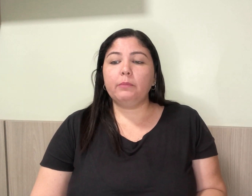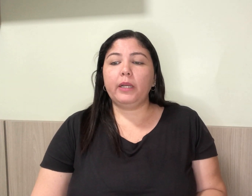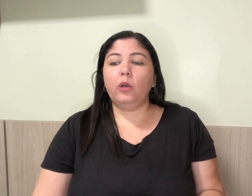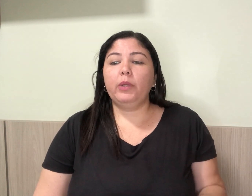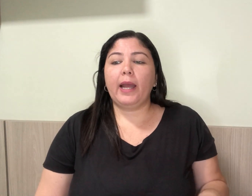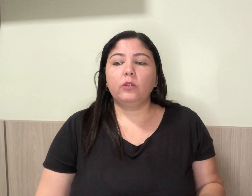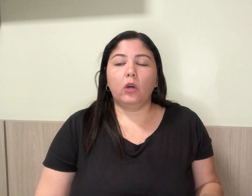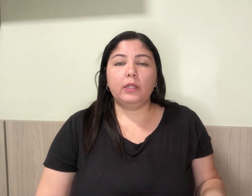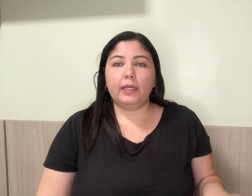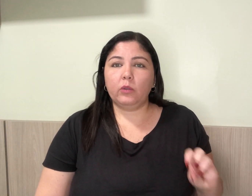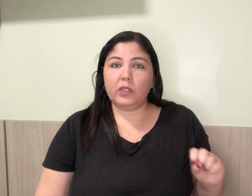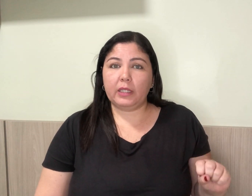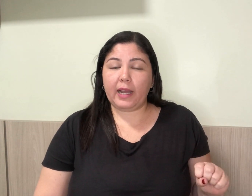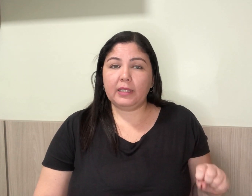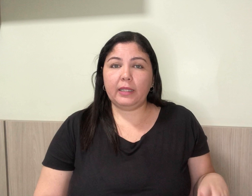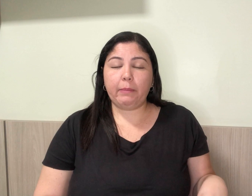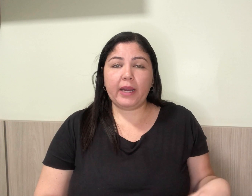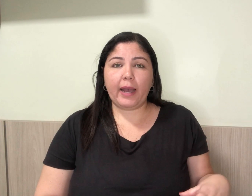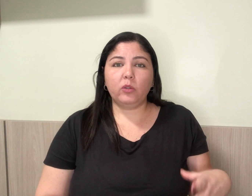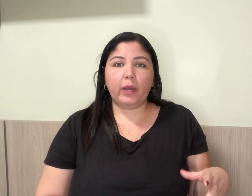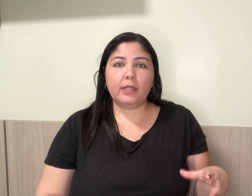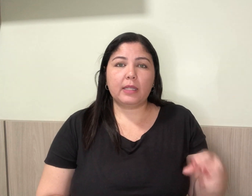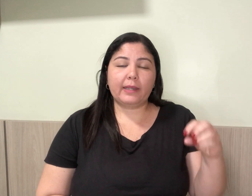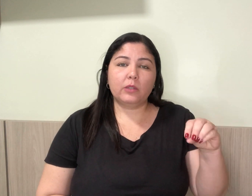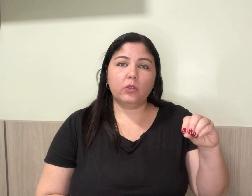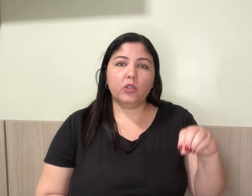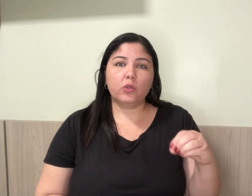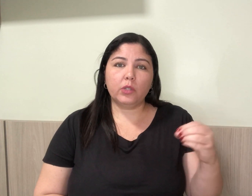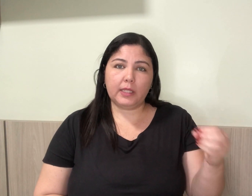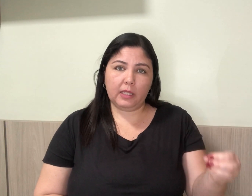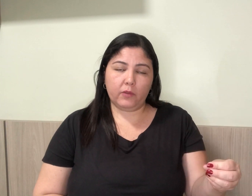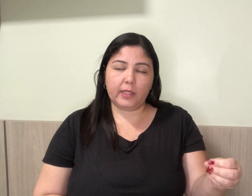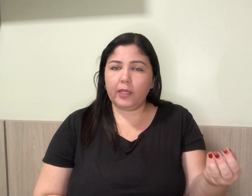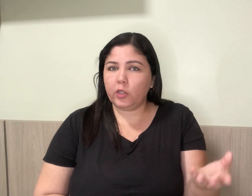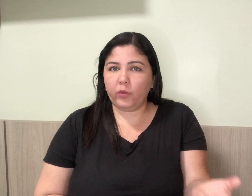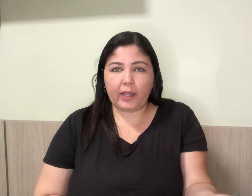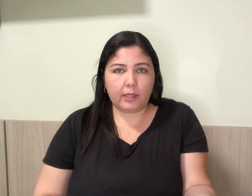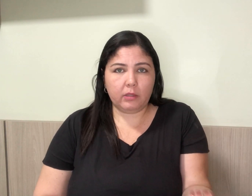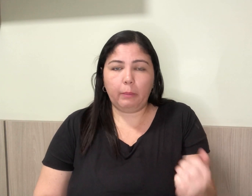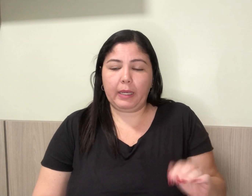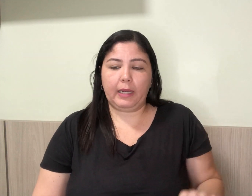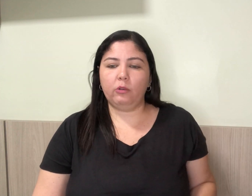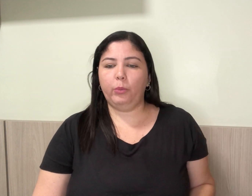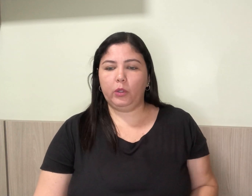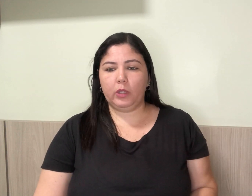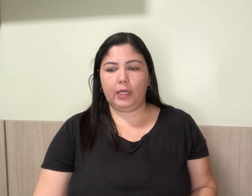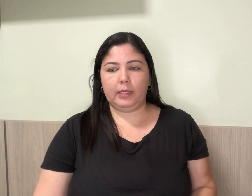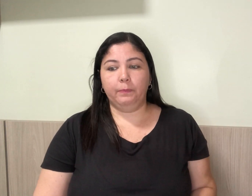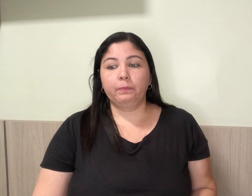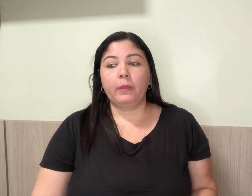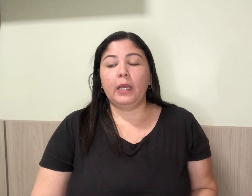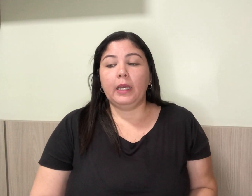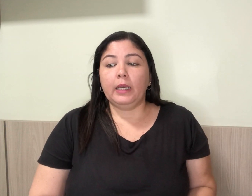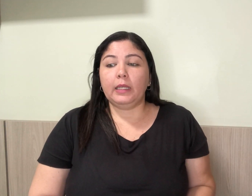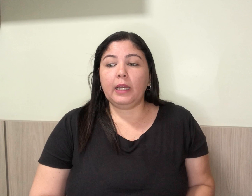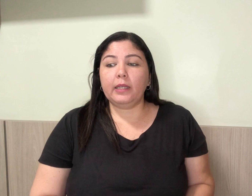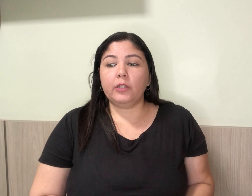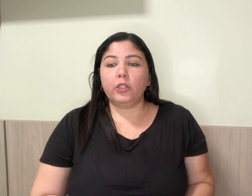ele é obrigatório na língua de sinais, ele está marcado mais a questões discursivas. E a gente faz isso também na língua portuguesa. E aí a gente